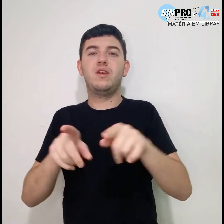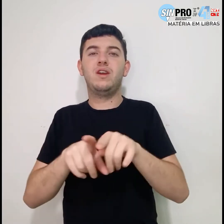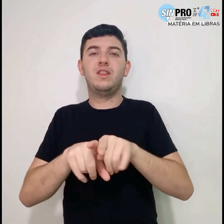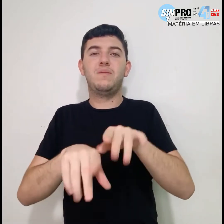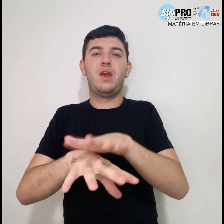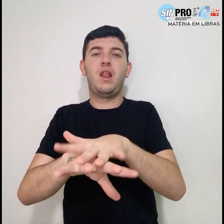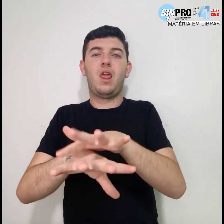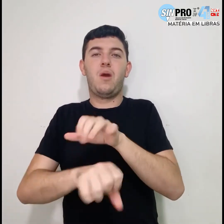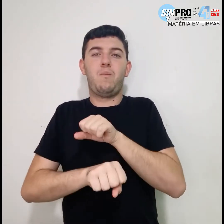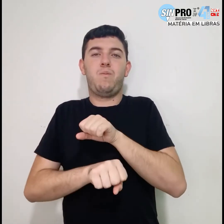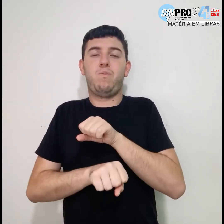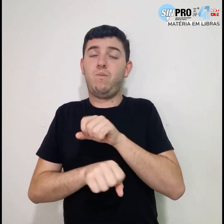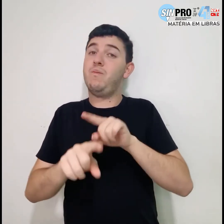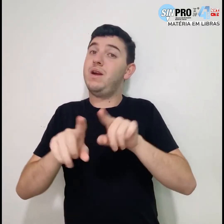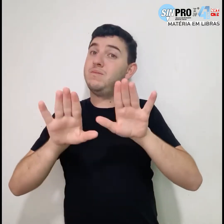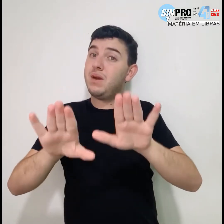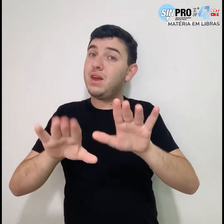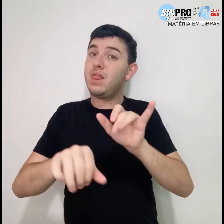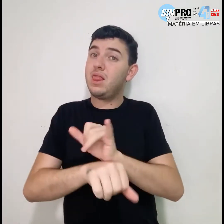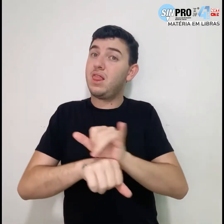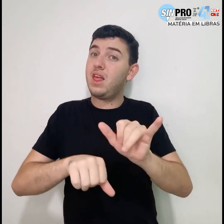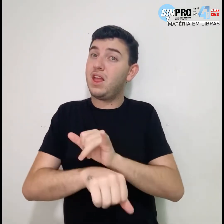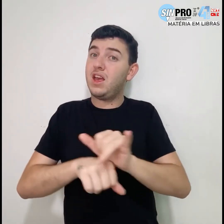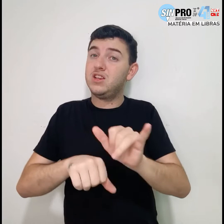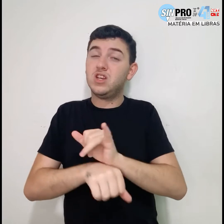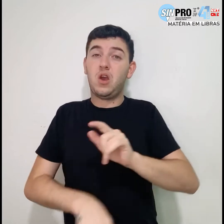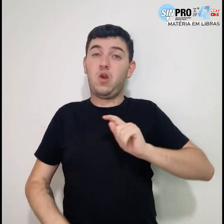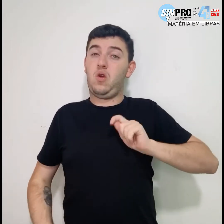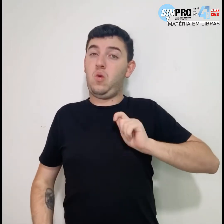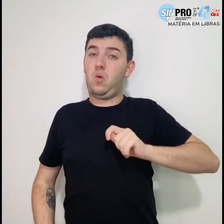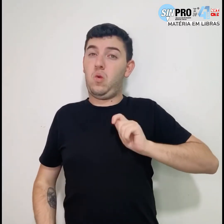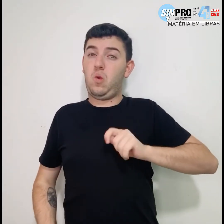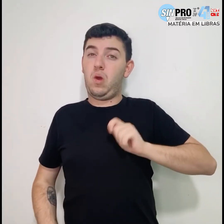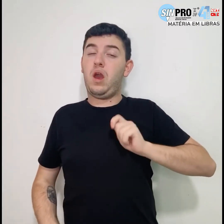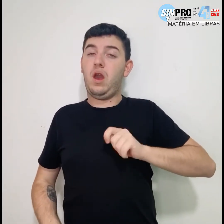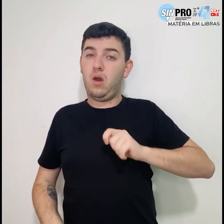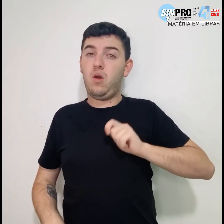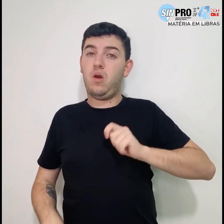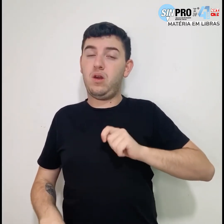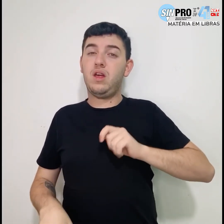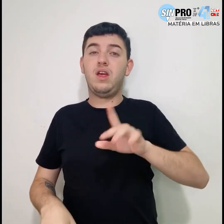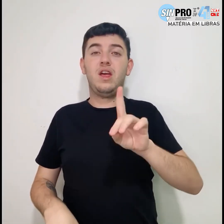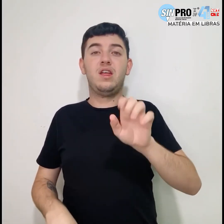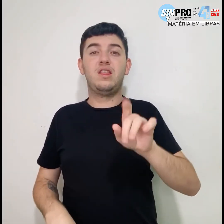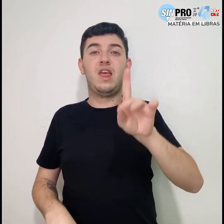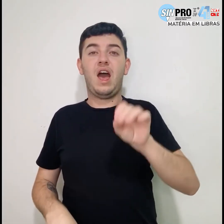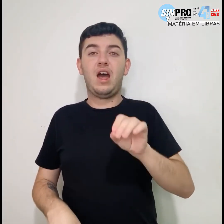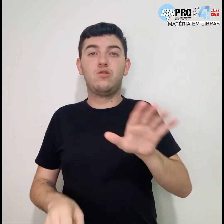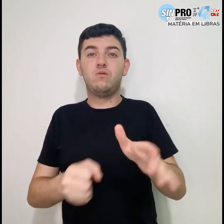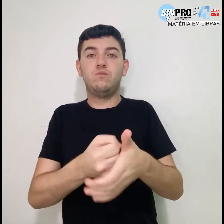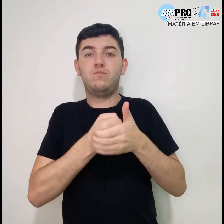Uma das estratégias mais cruéis dessa omissão de dados são as mudanças de metodologia de